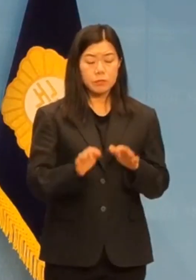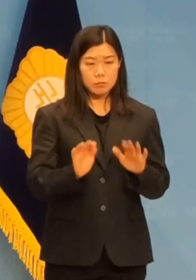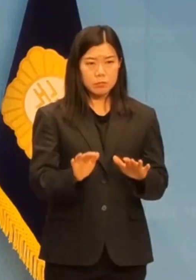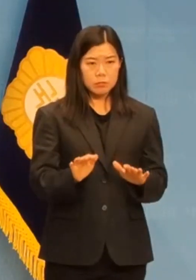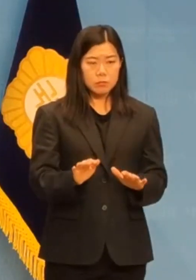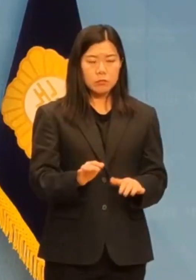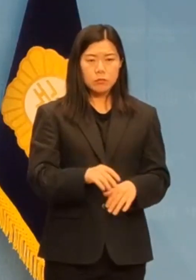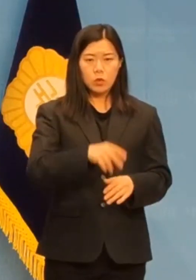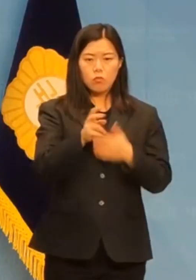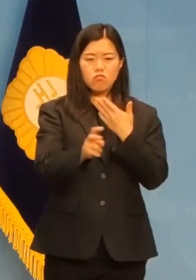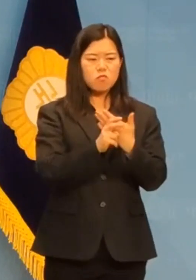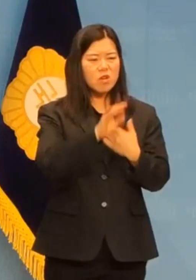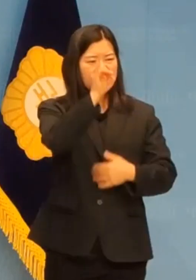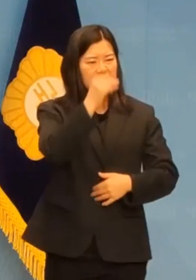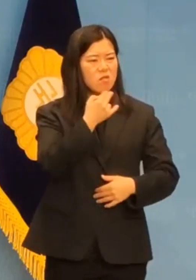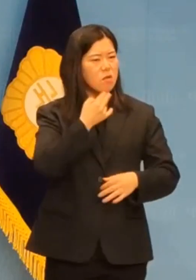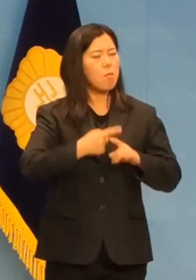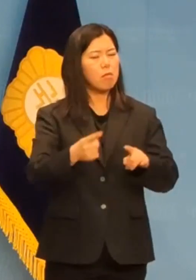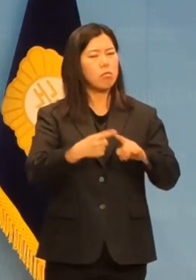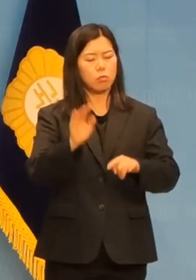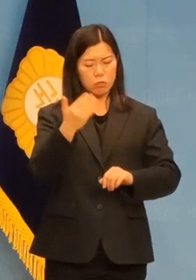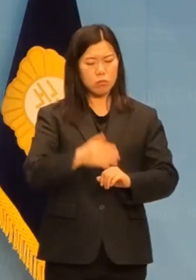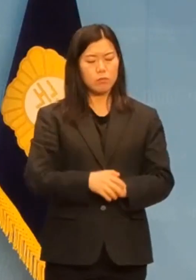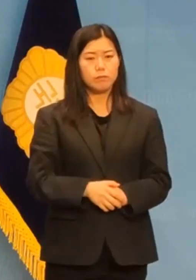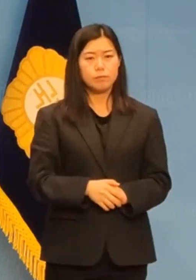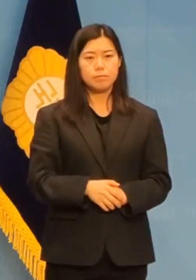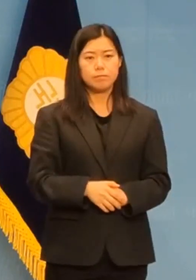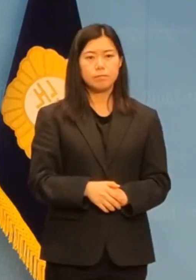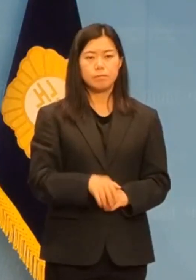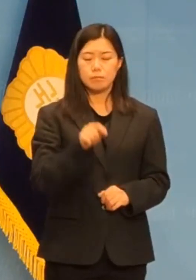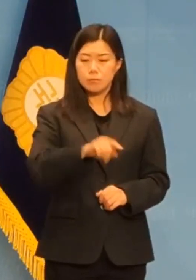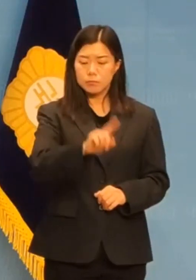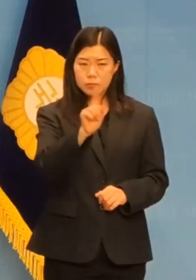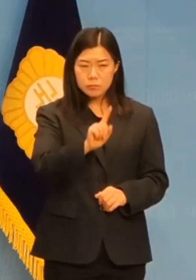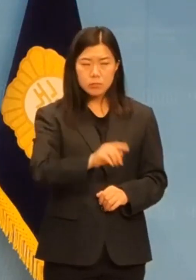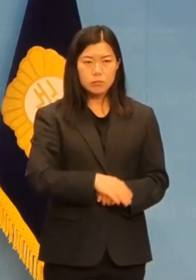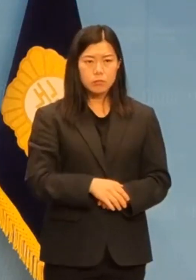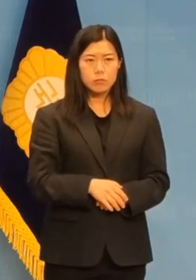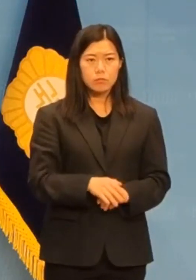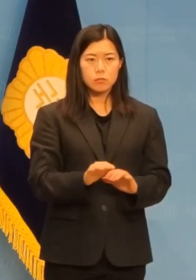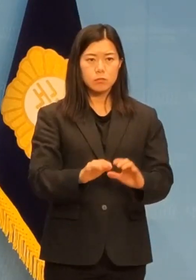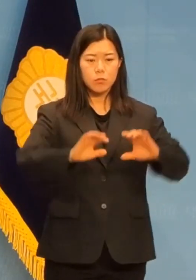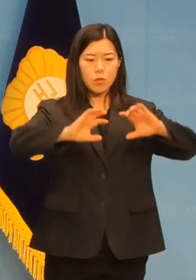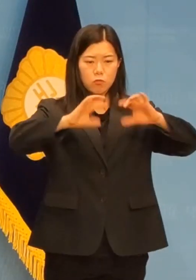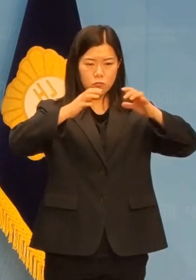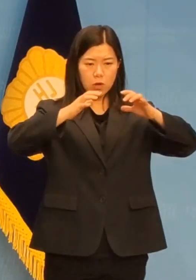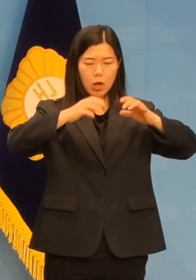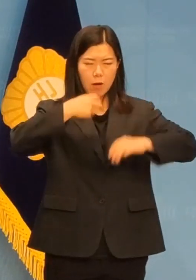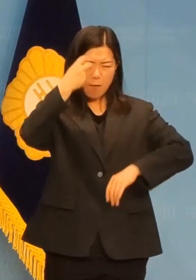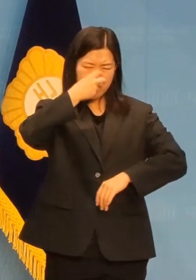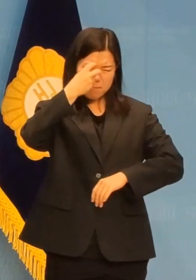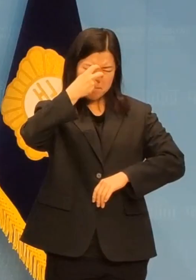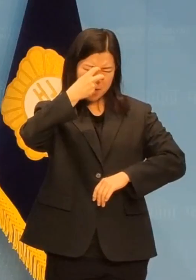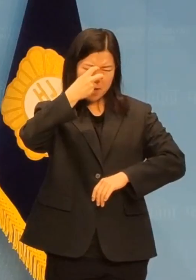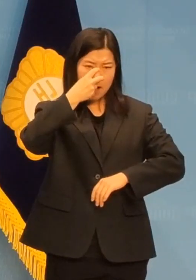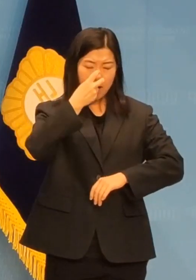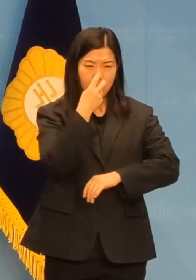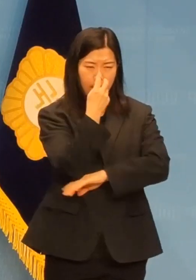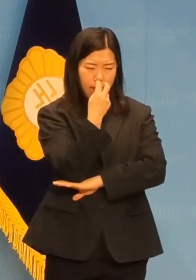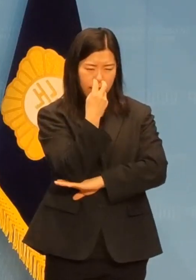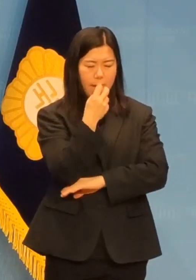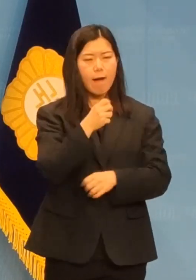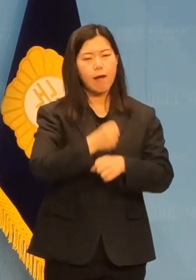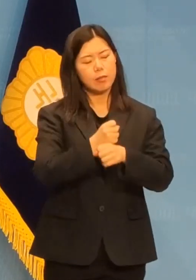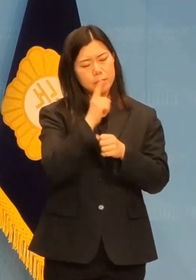불법 여부를 판단하게 되는 것입니다. 이는 명백히 국가 검열의 길을 여는